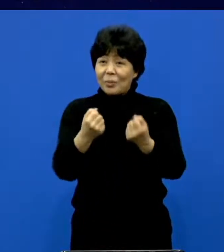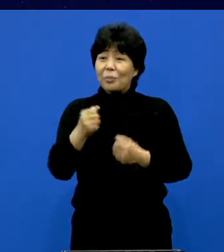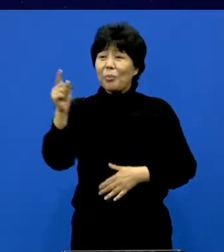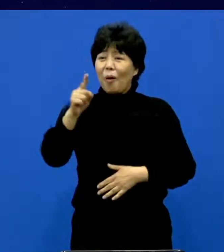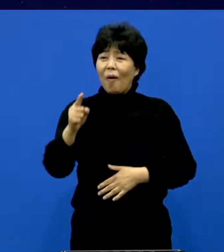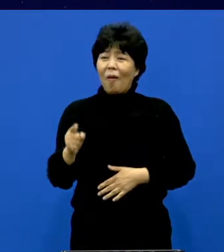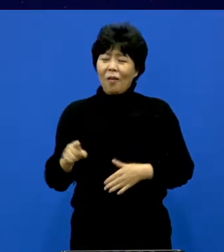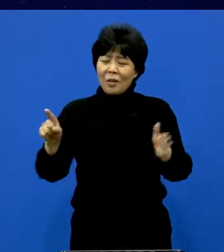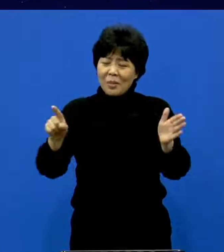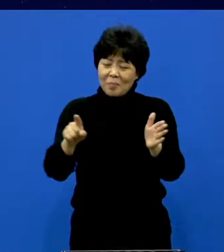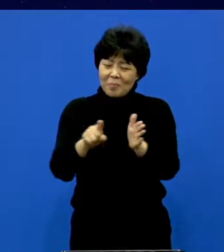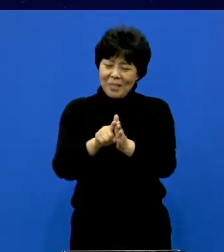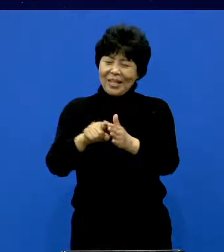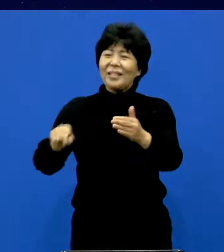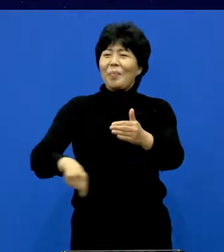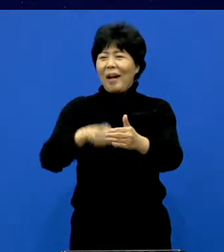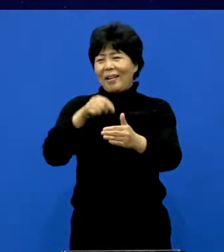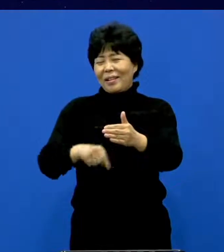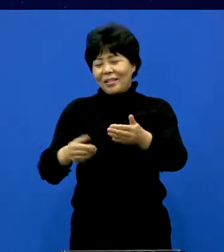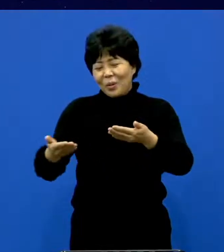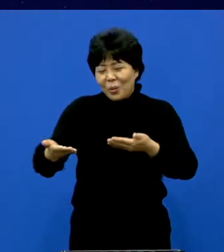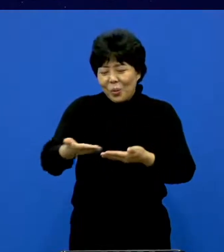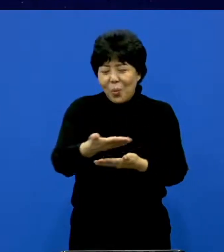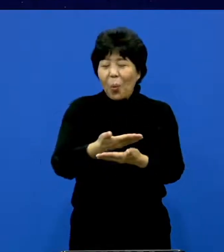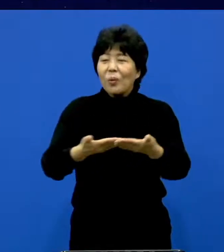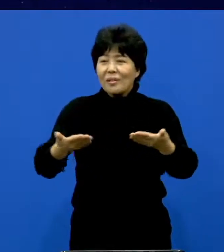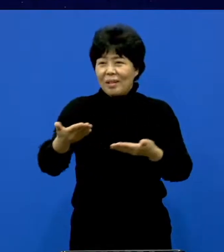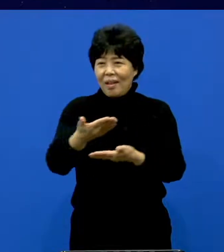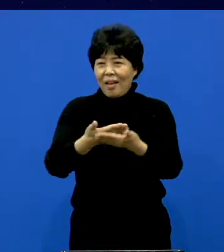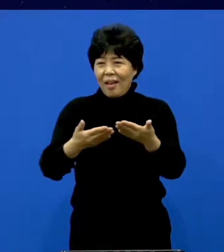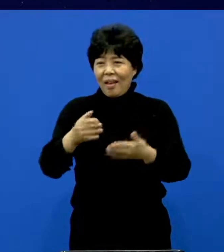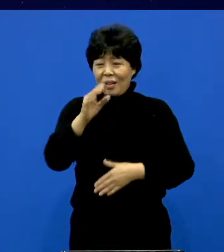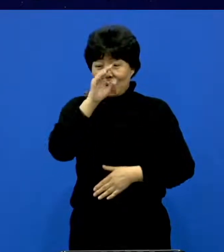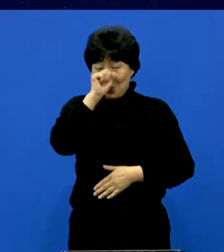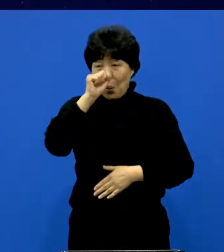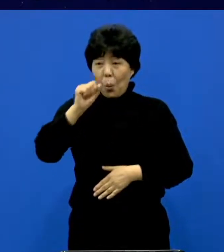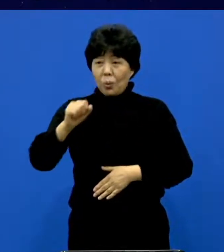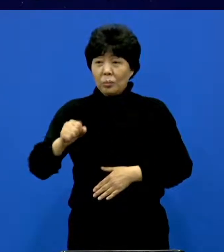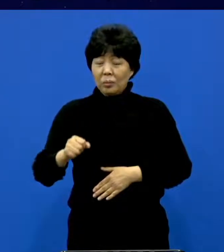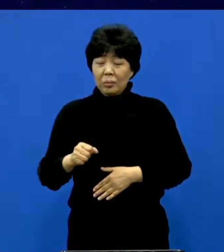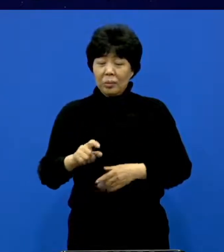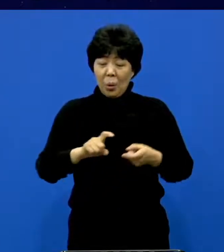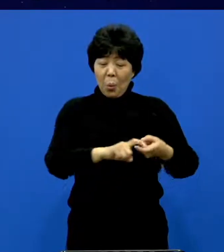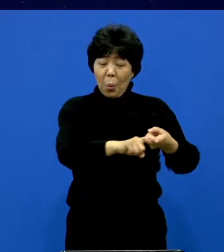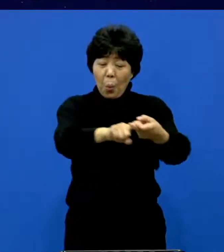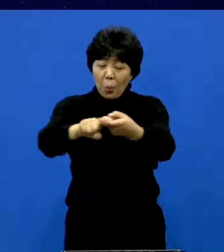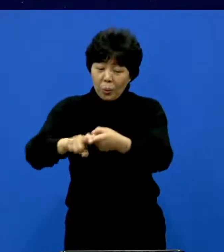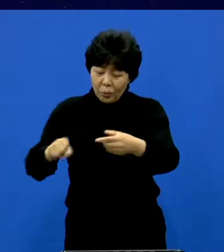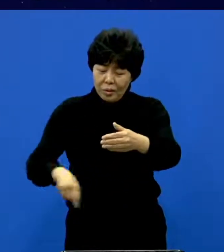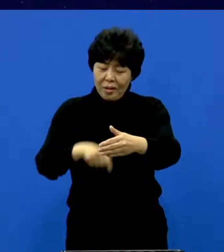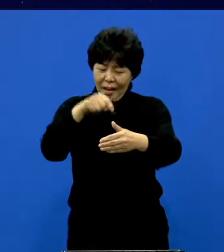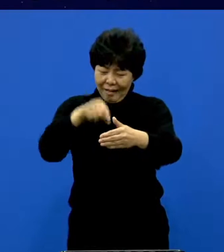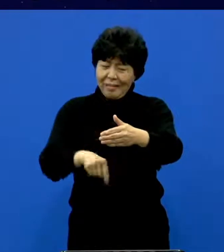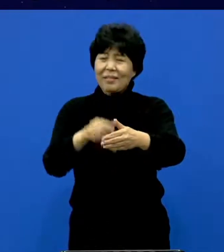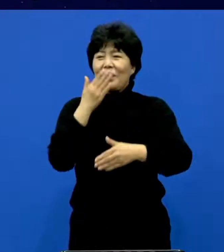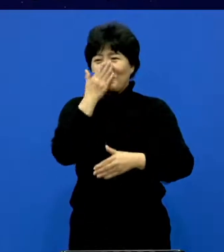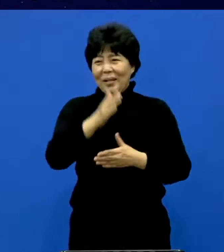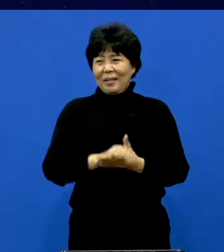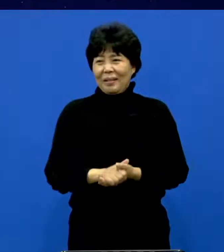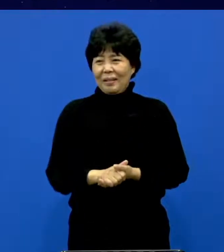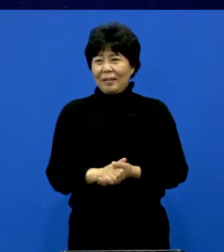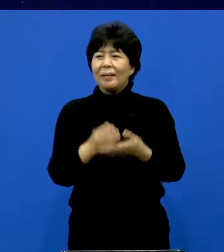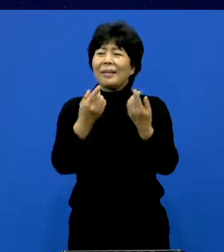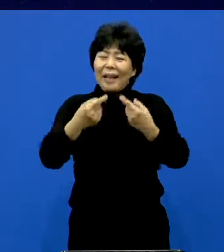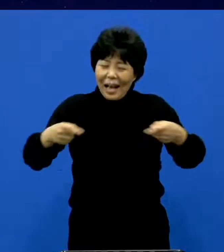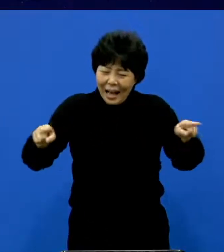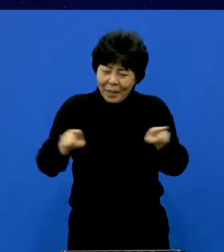교제권, 공동체가 있을 때 가능한 것입니다. 그것은 공짜로 만들어지는 것이 아니고 함께